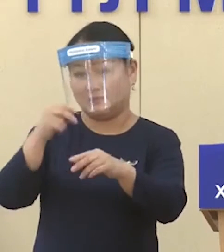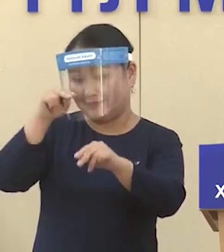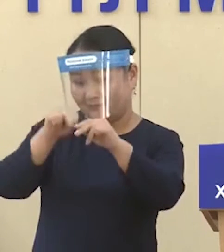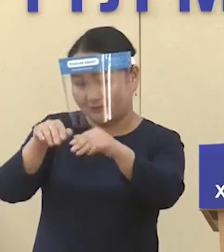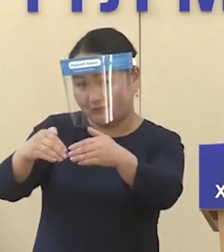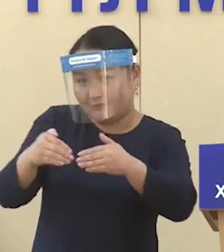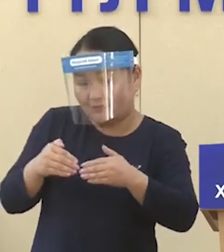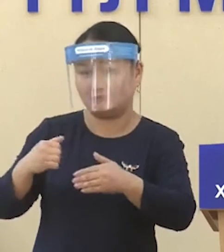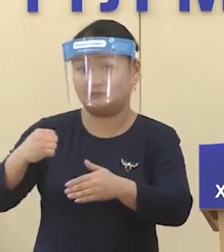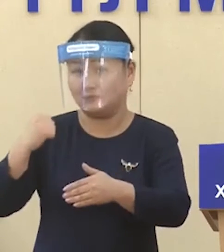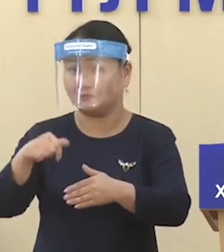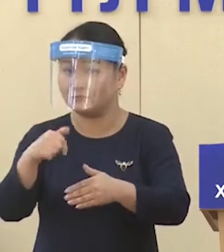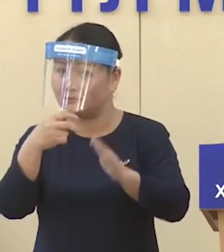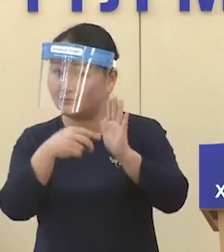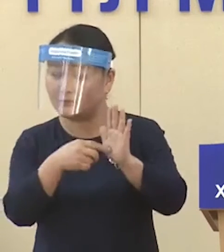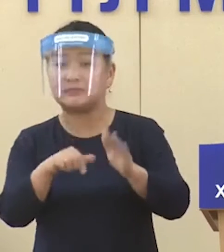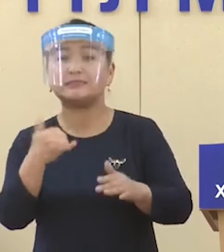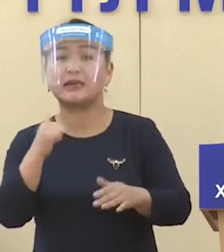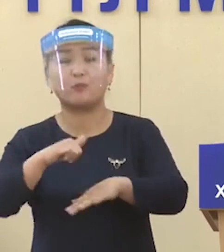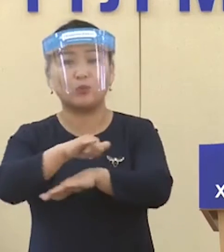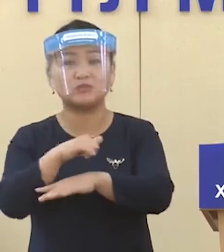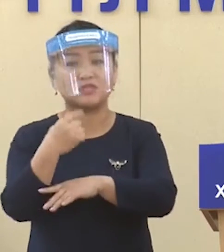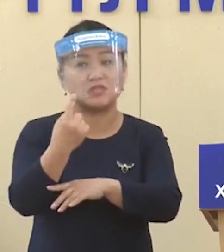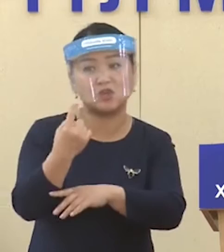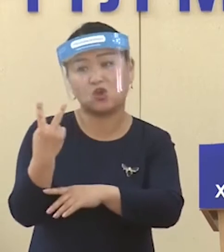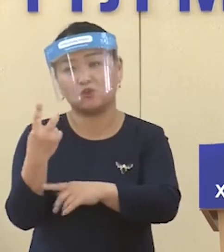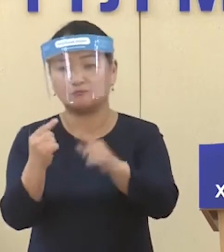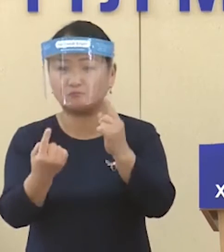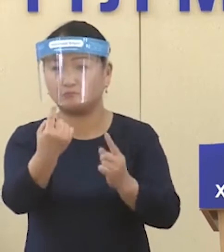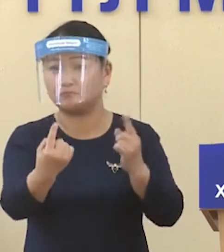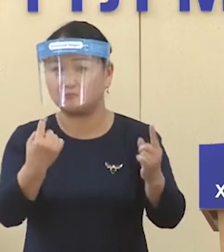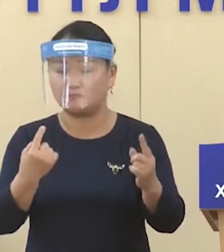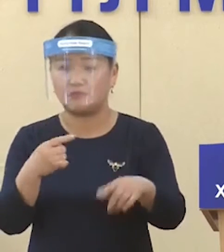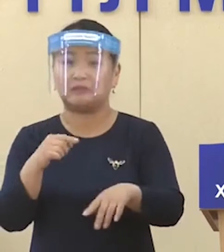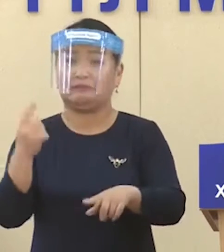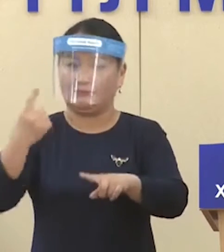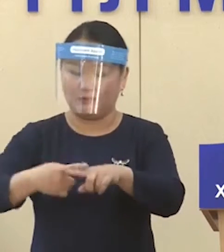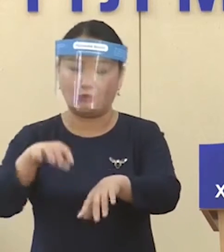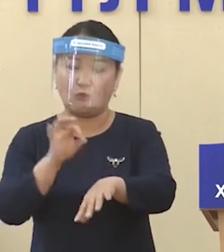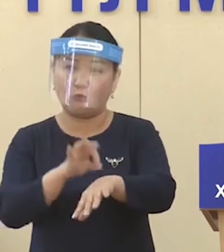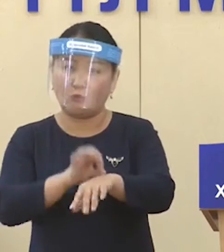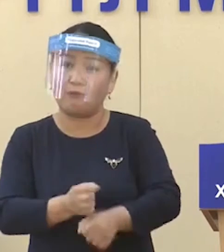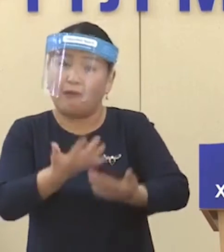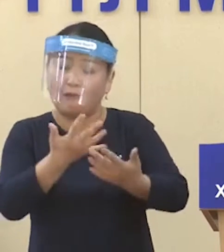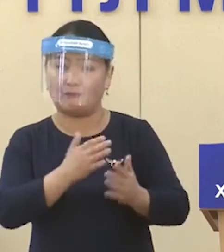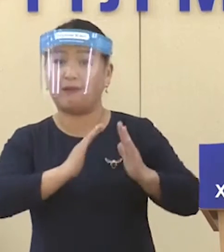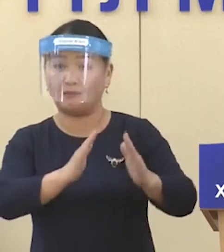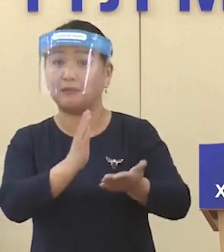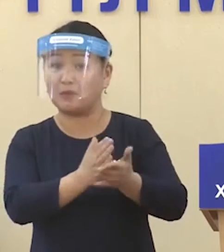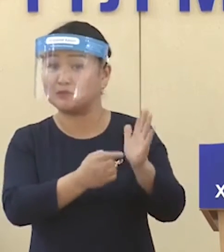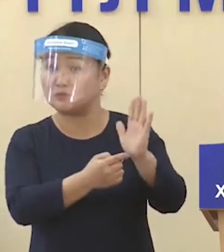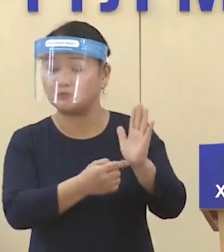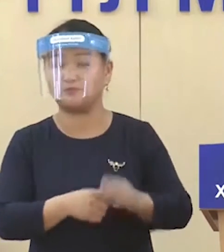үзэж болохоор байна. Гэхдээ зарим орнуудад 1-2 алаг цог тохиоллоор өвчил дахин бүртгэгдэх хандлага ажиглагдж байна.